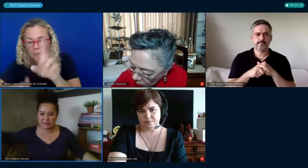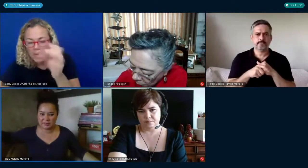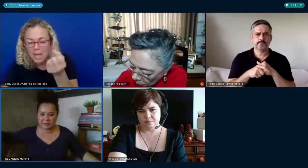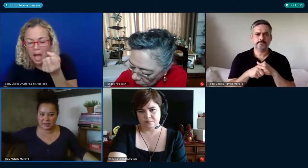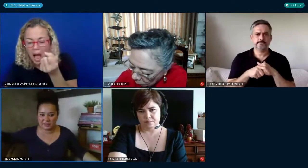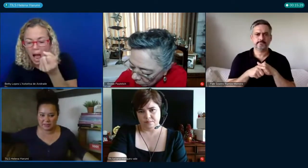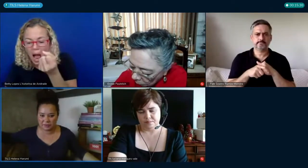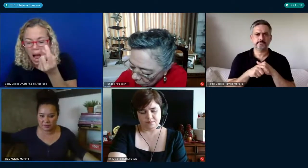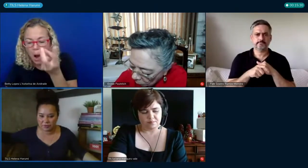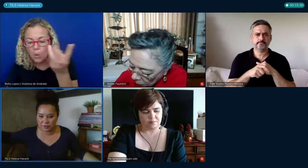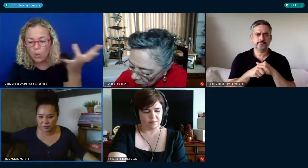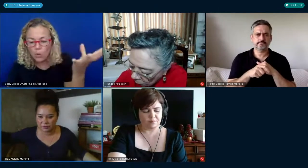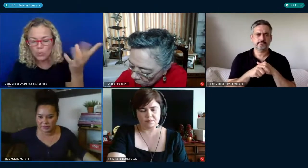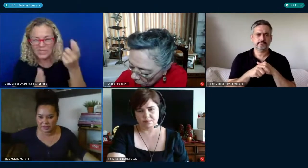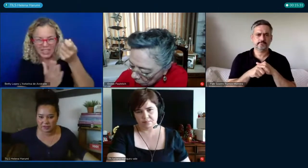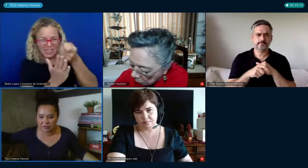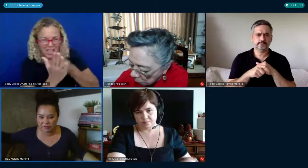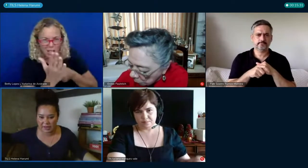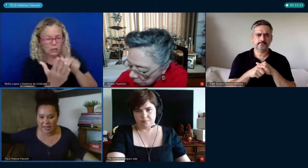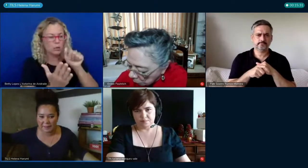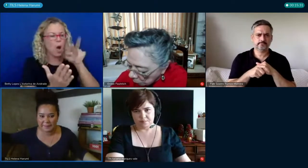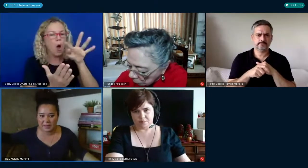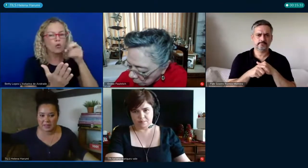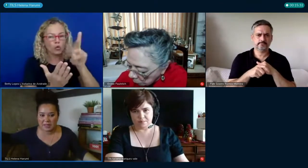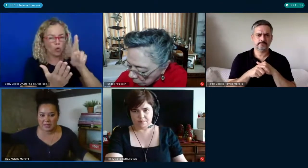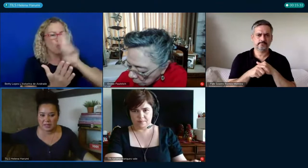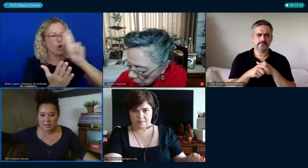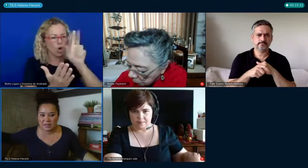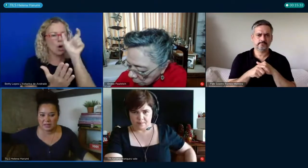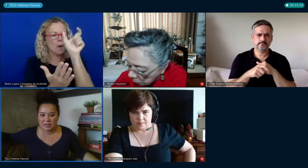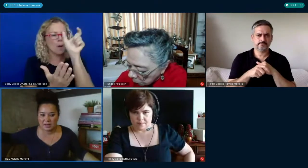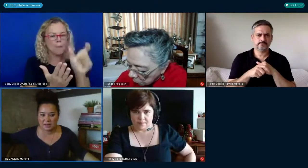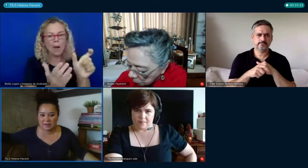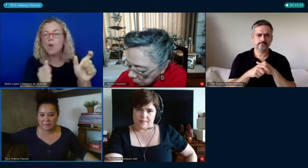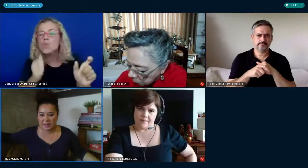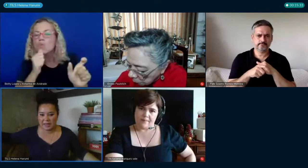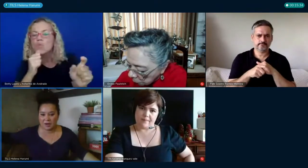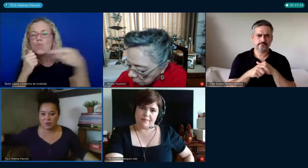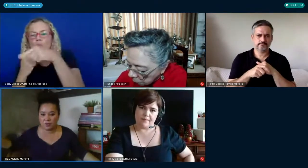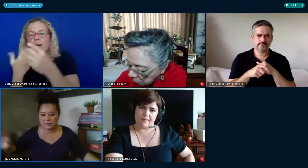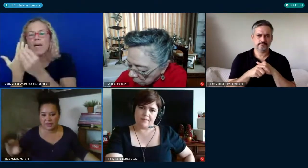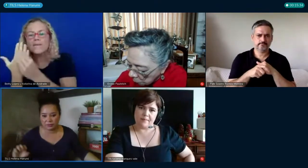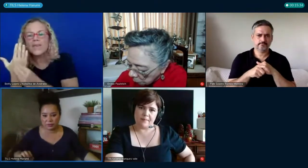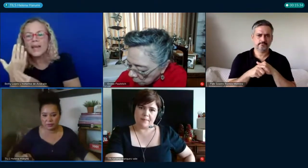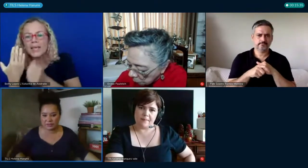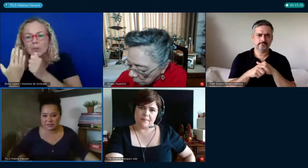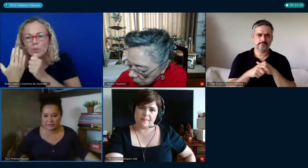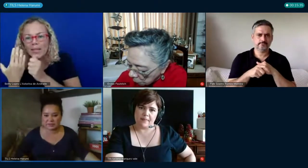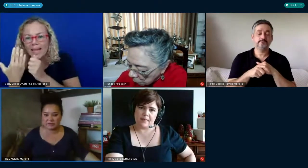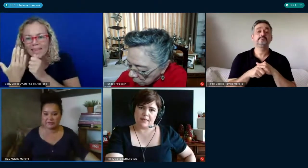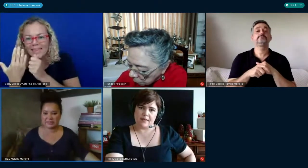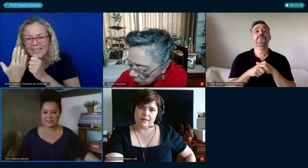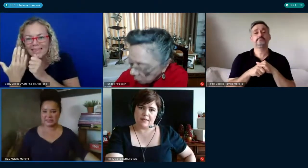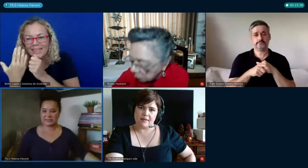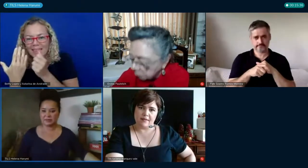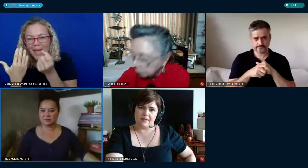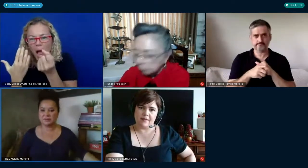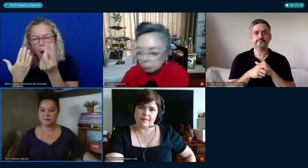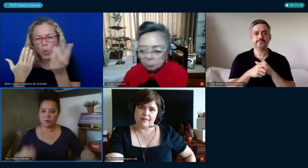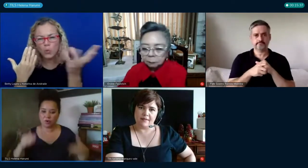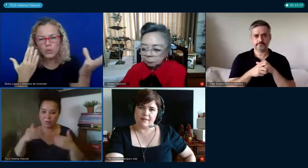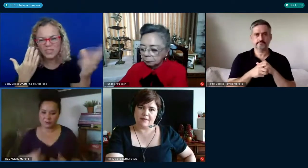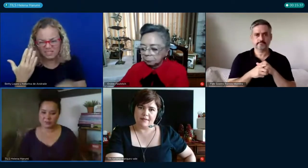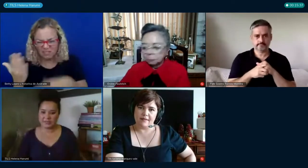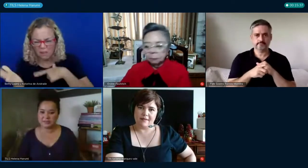autor e cada erro que eu consegui identificar. E também alguns autores que você fez